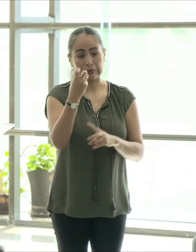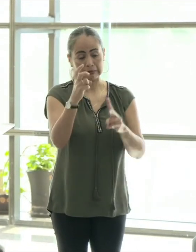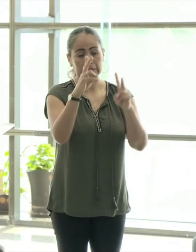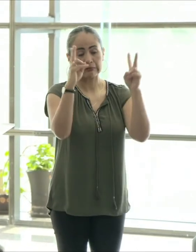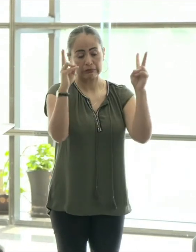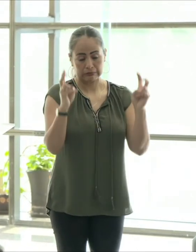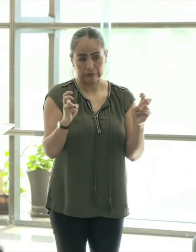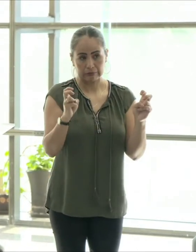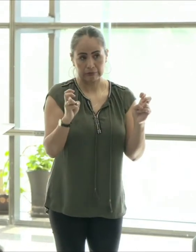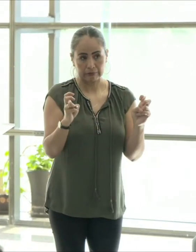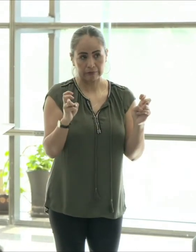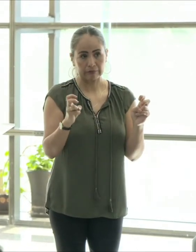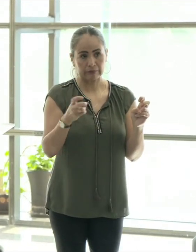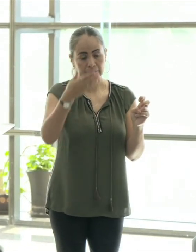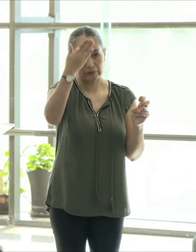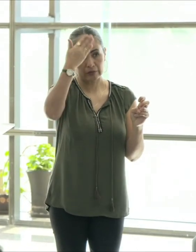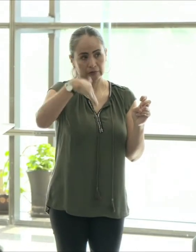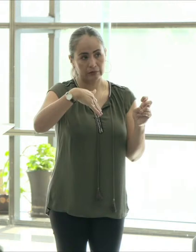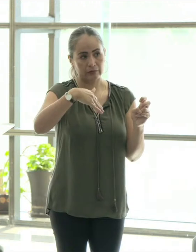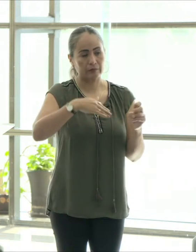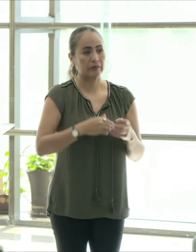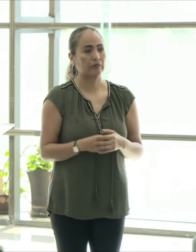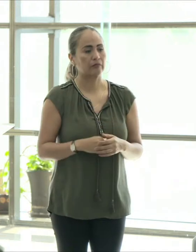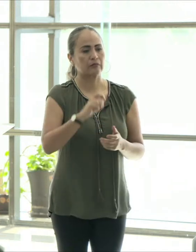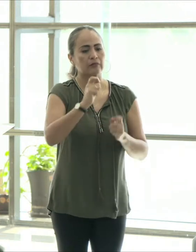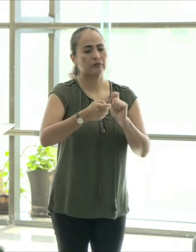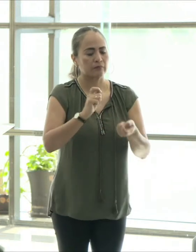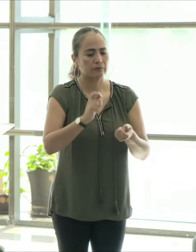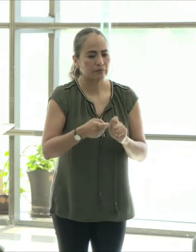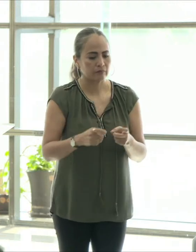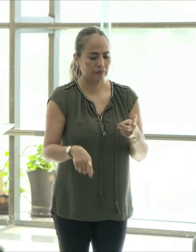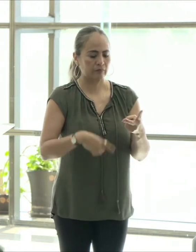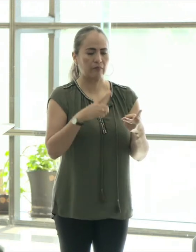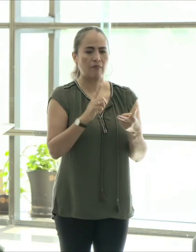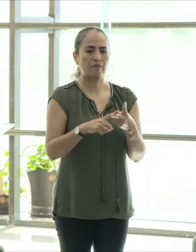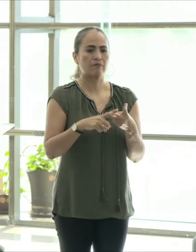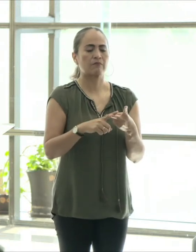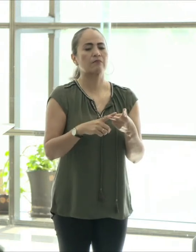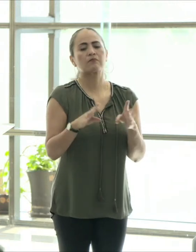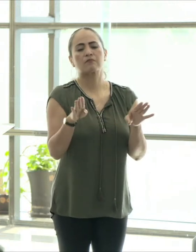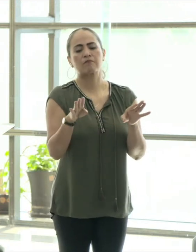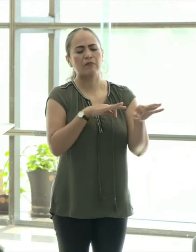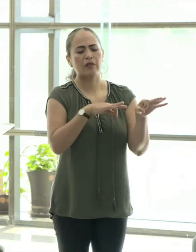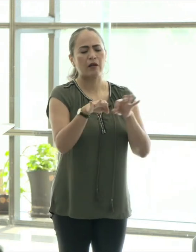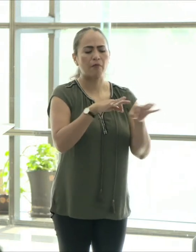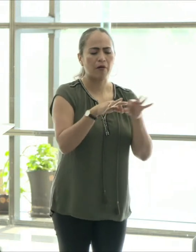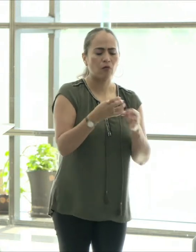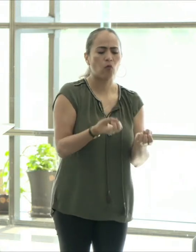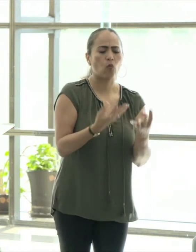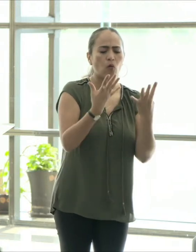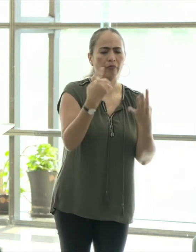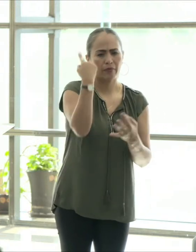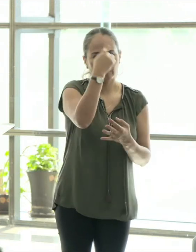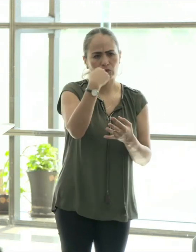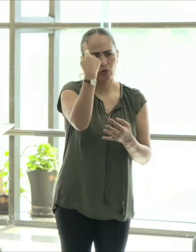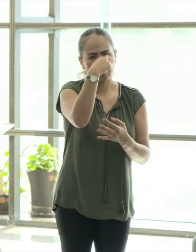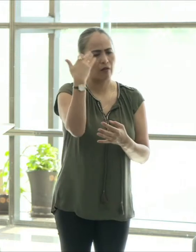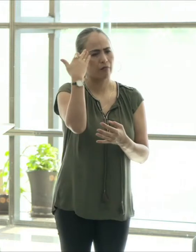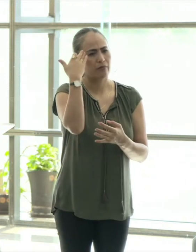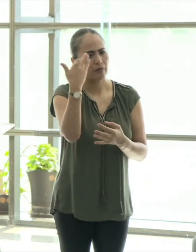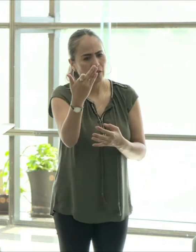poder saber y conocer de todo lo que estamos hablando la intensidad laboral lo que son horas y jornadas laborales